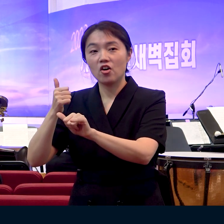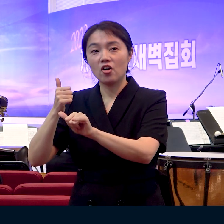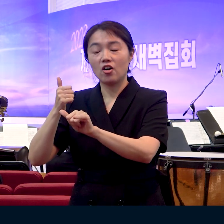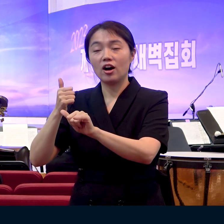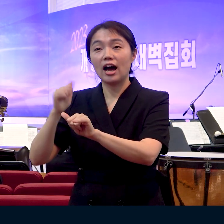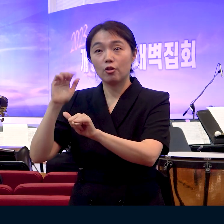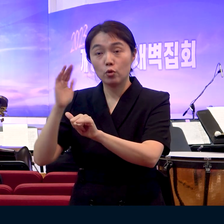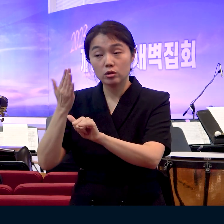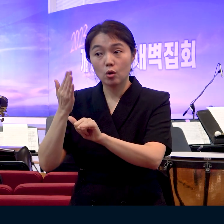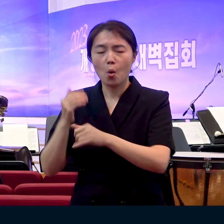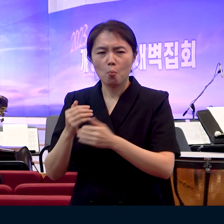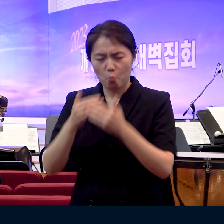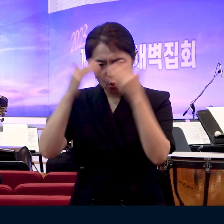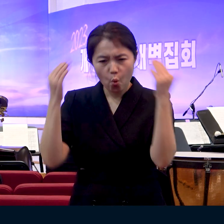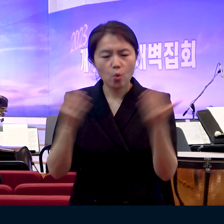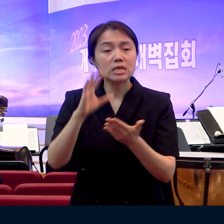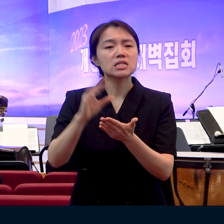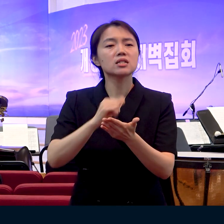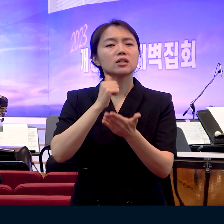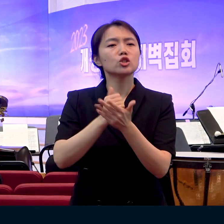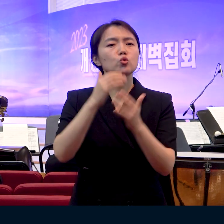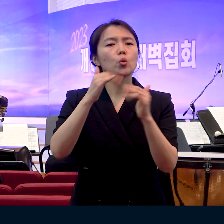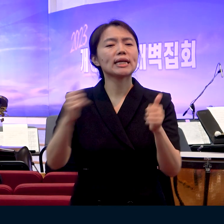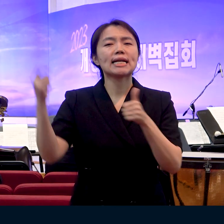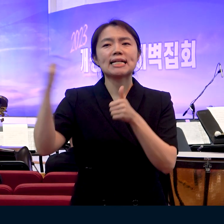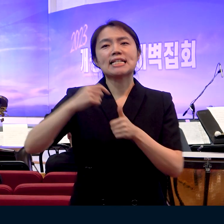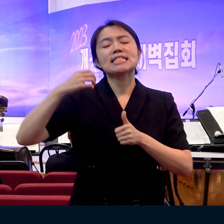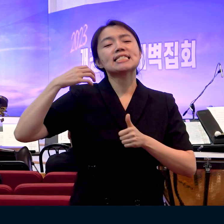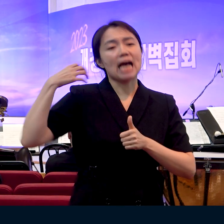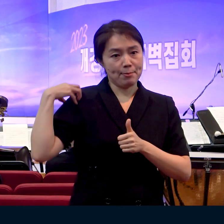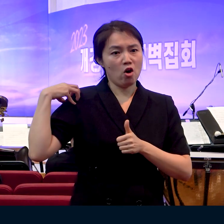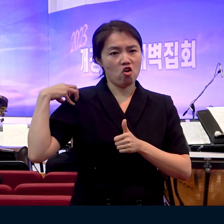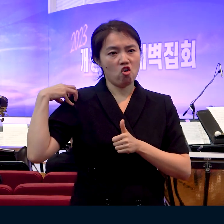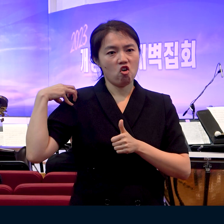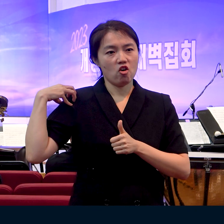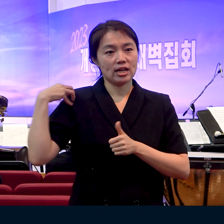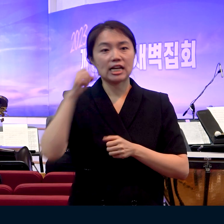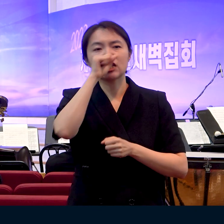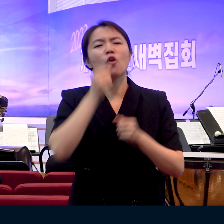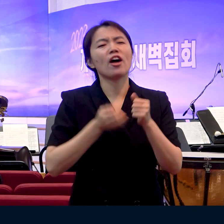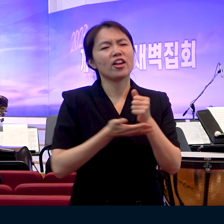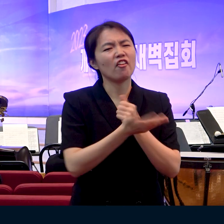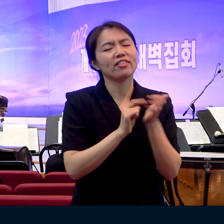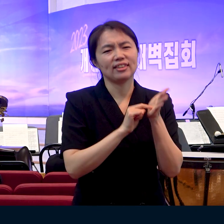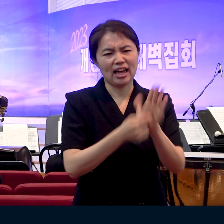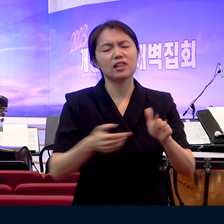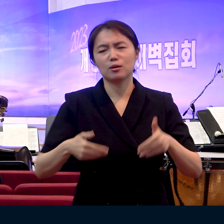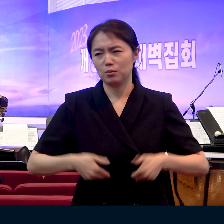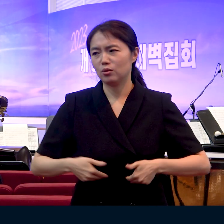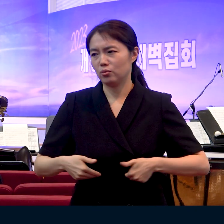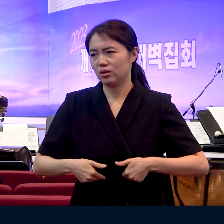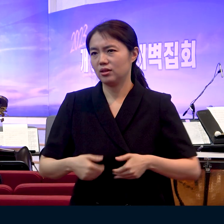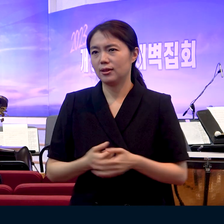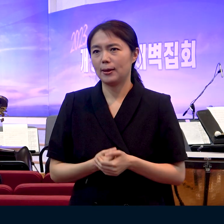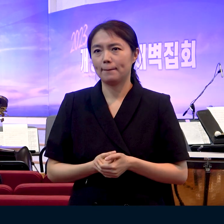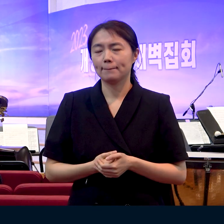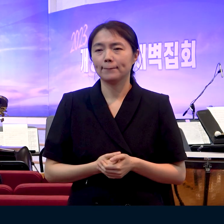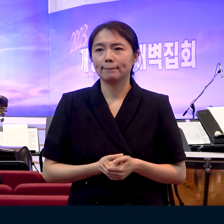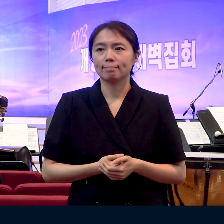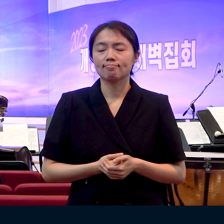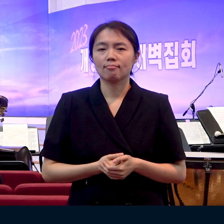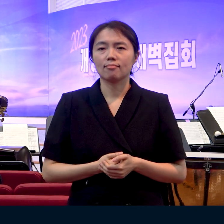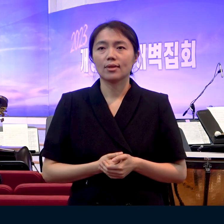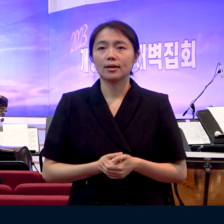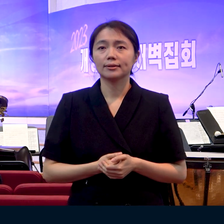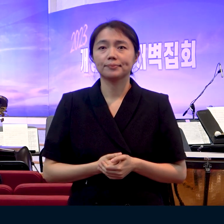구원받는 그리스도인이 받는 사명이에요. 선한 영향력은요 우리에게 주어진 사명이다 하는 것이죠.